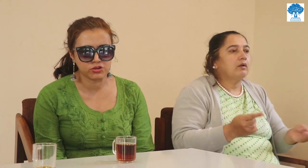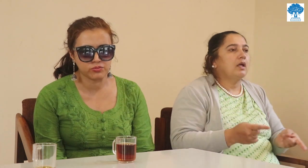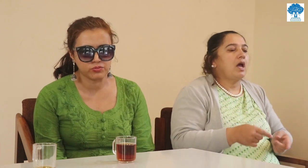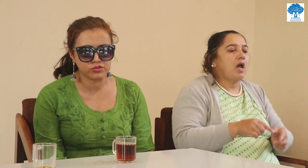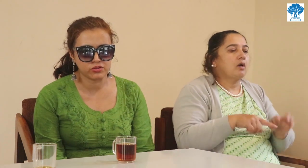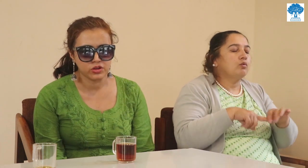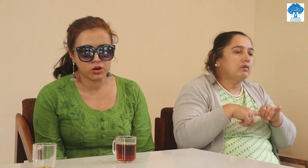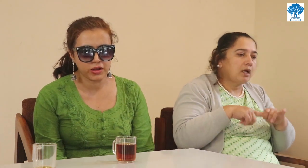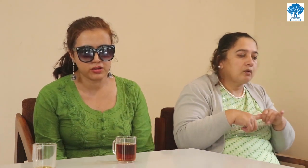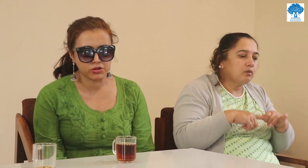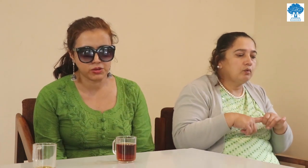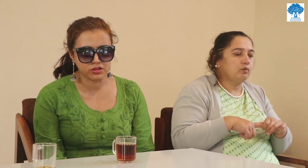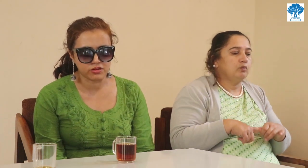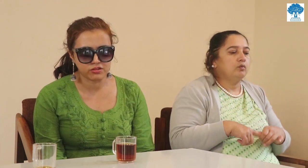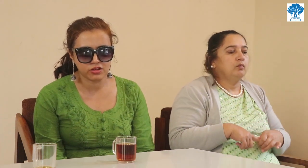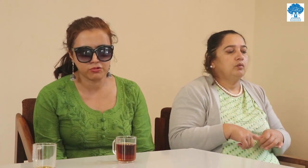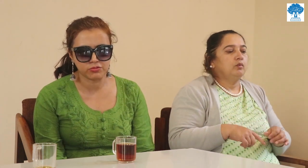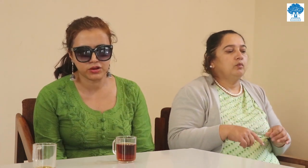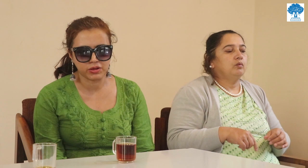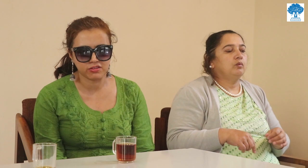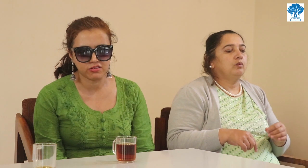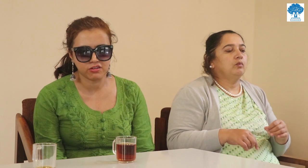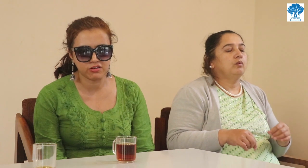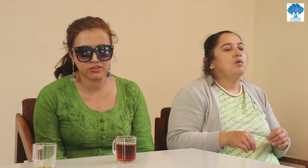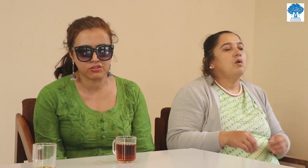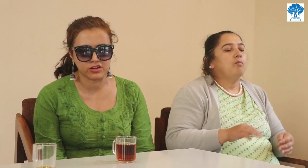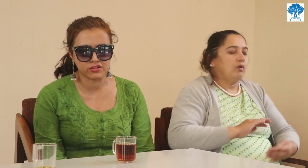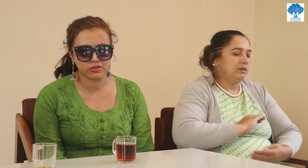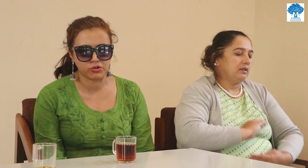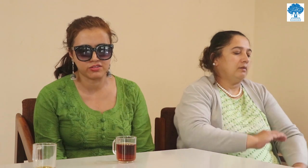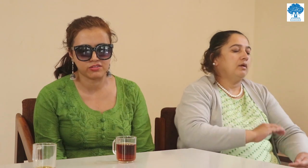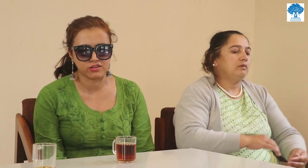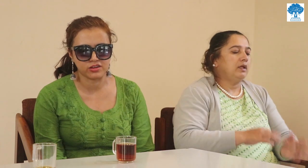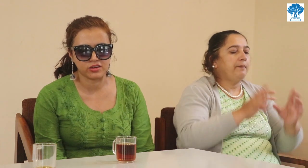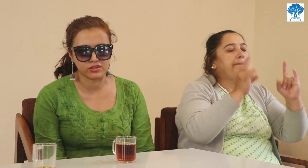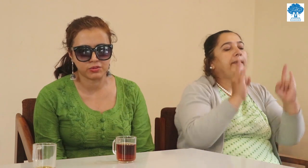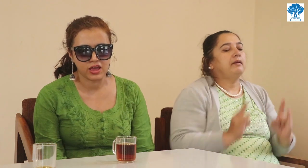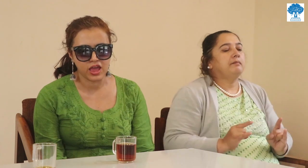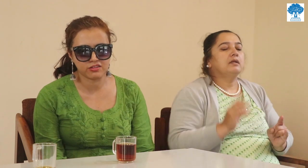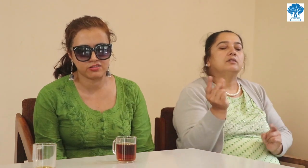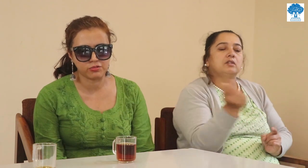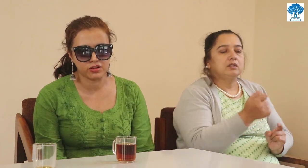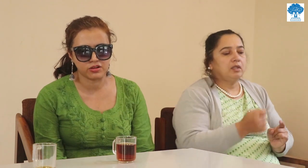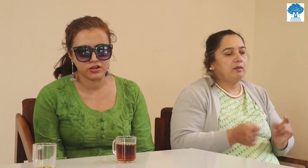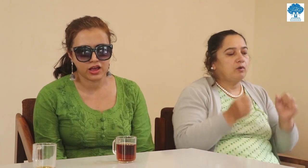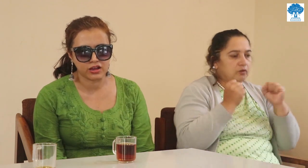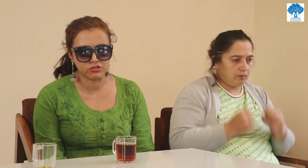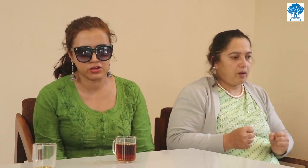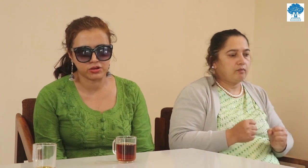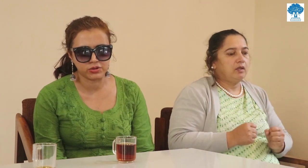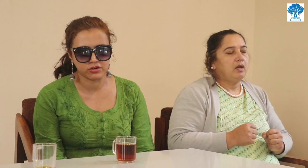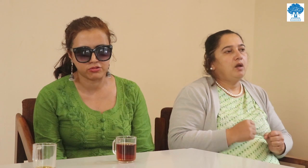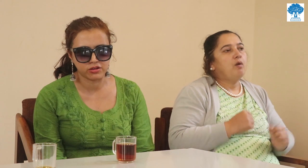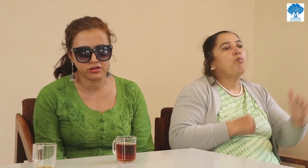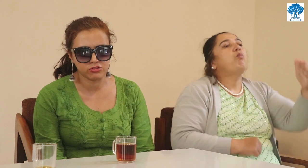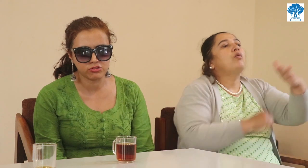अलिकति अपाङ्गता भएको व्यक्तिहरूले चाहिँ लेबर बेडमा चाहिँ सहजै गएर चाहिँ बस्न सकिने अथवा एक्सेसिबल खालको